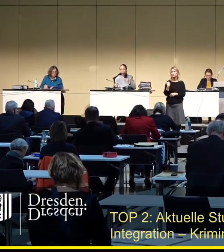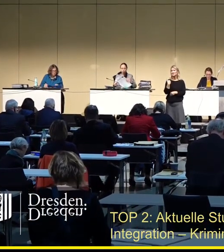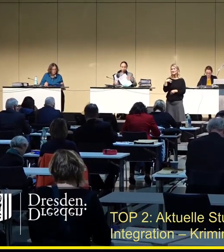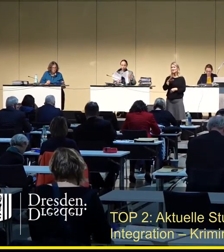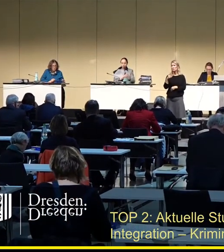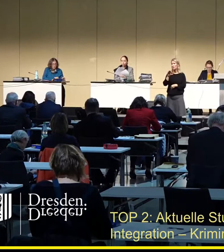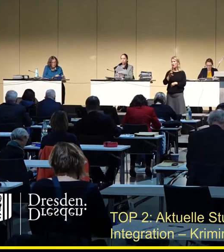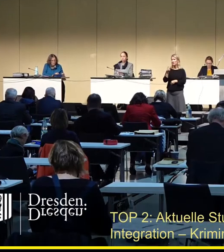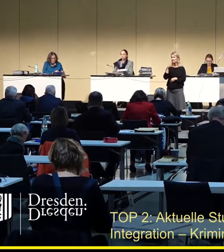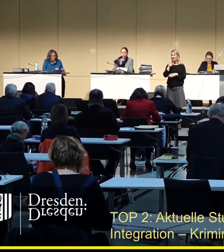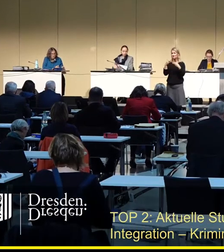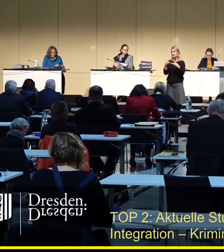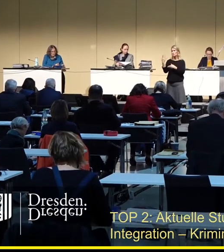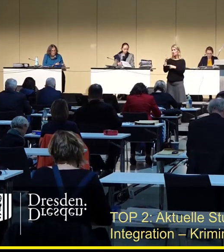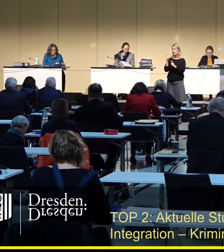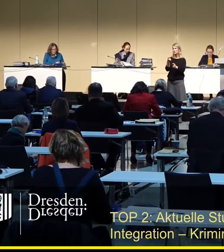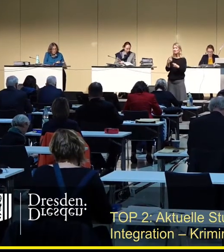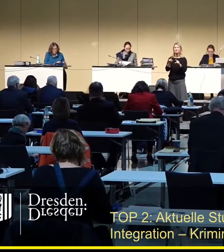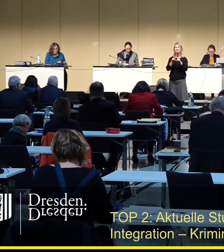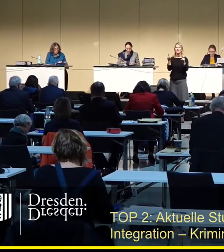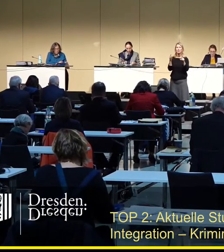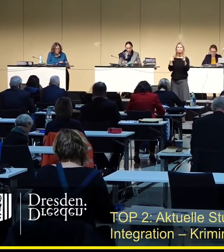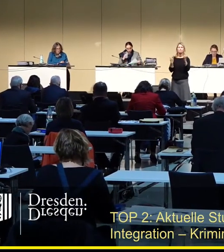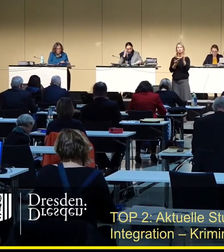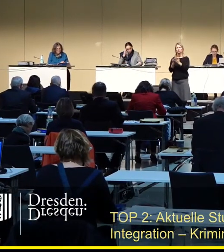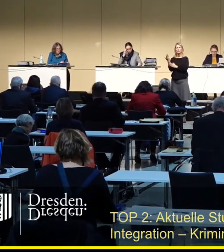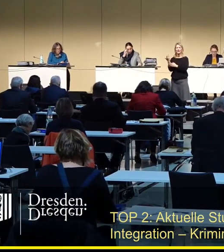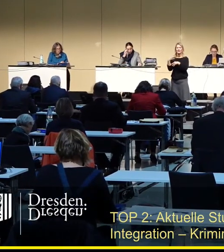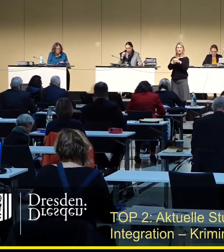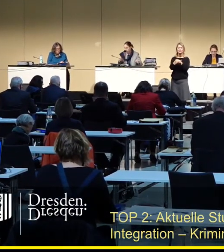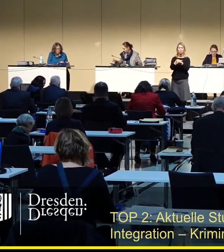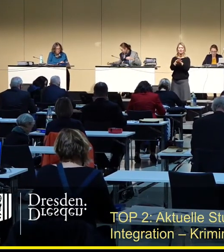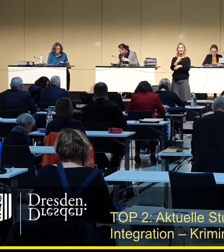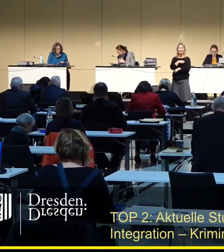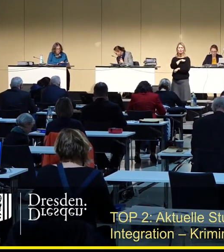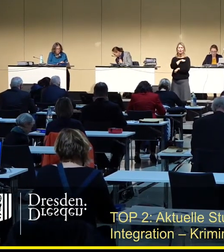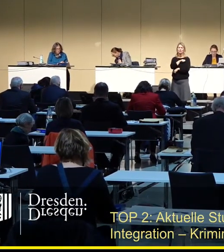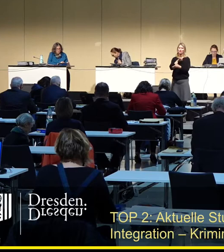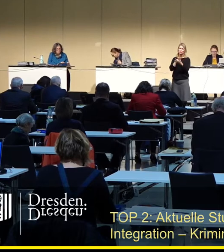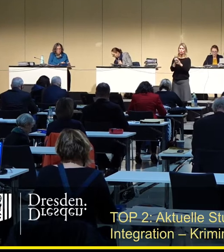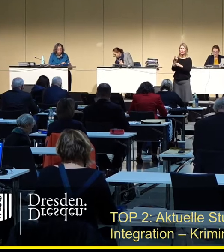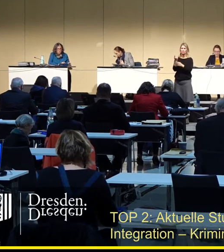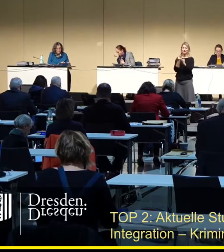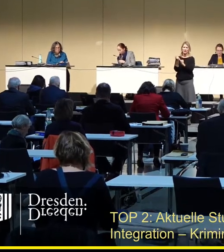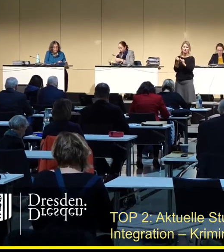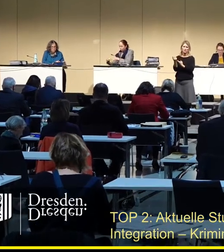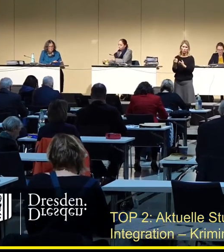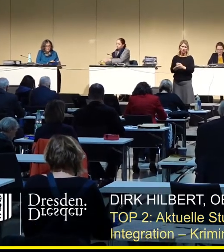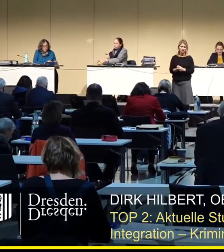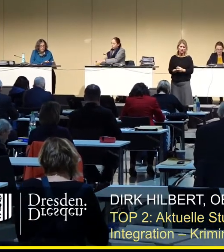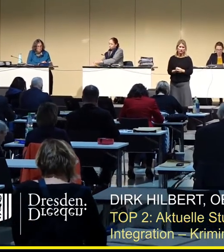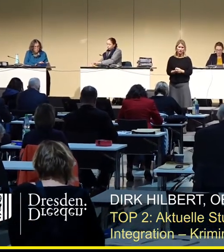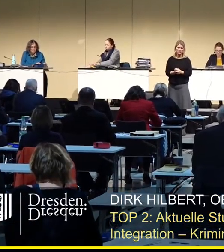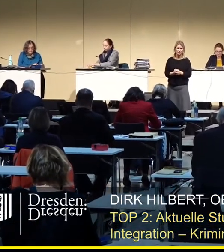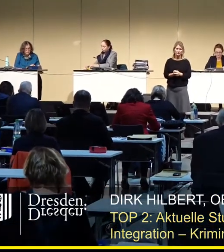der AfD-Fraktion zum Thema gescheiterte Integration, Kriminalität durch Migration. Und